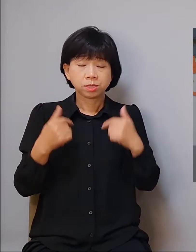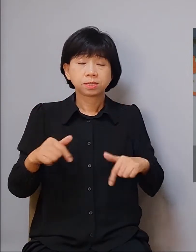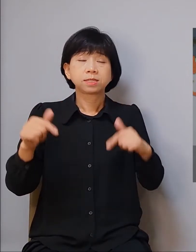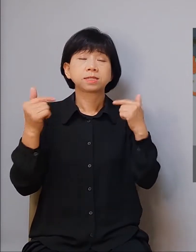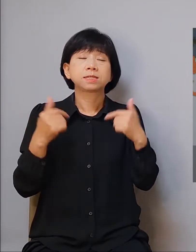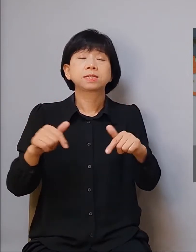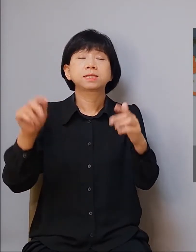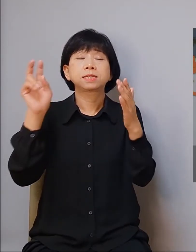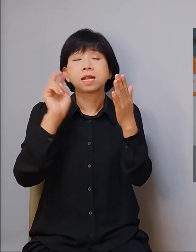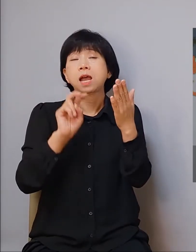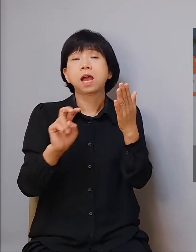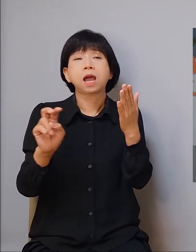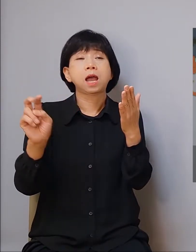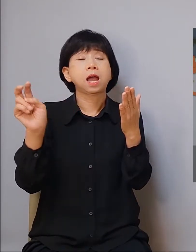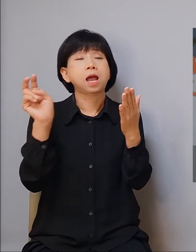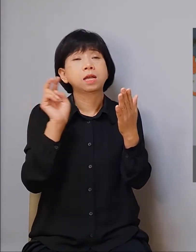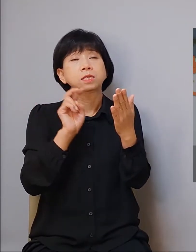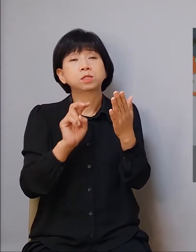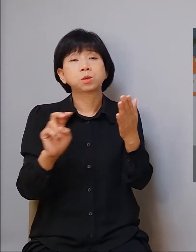마파야 늘